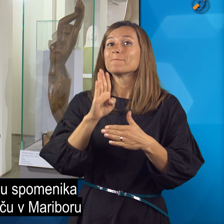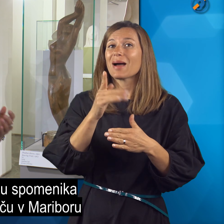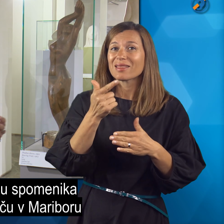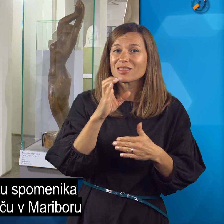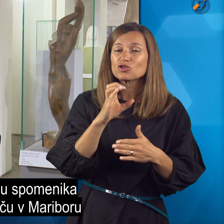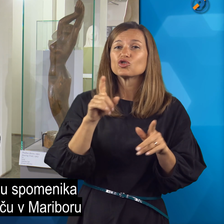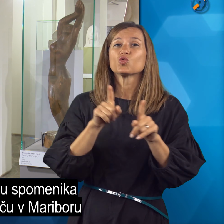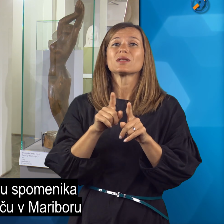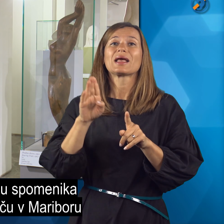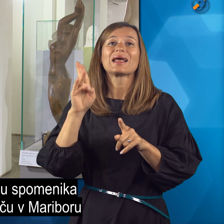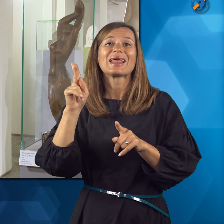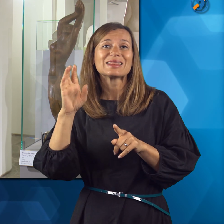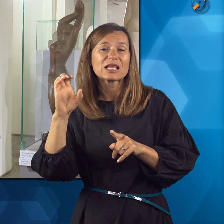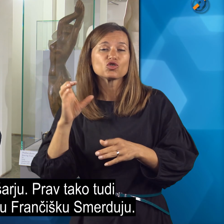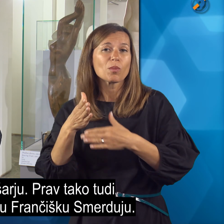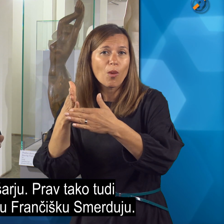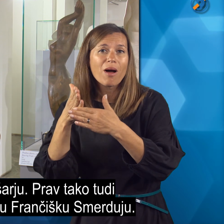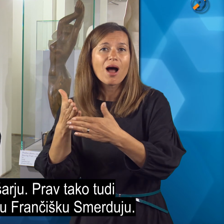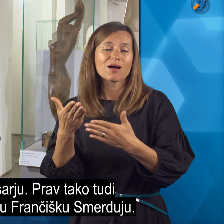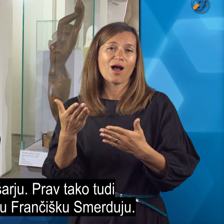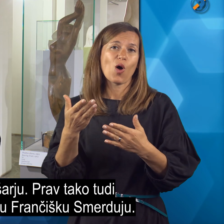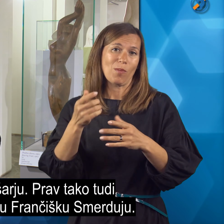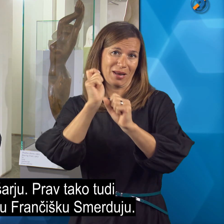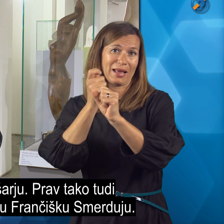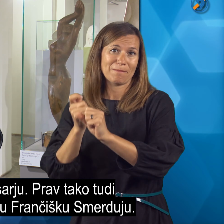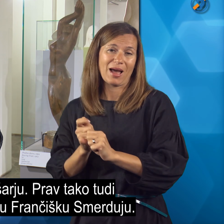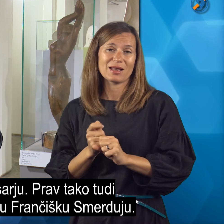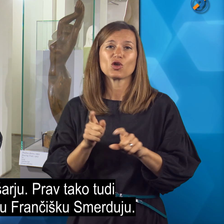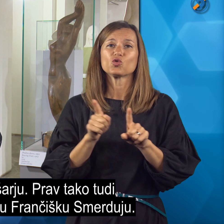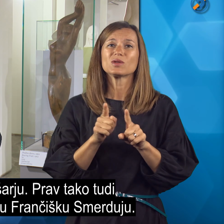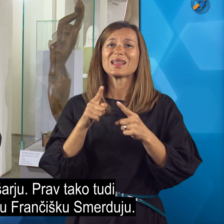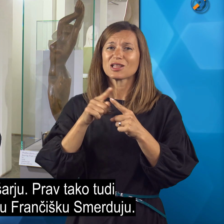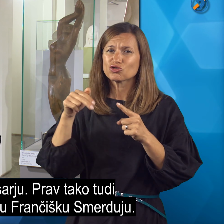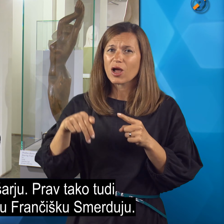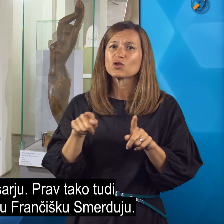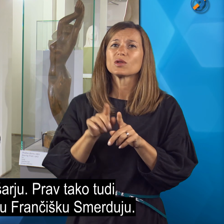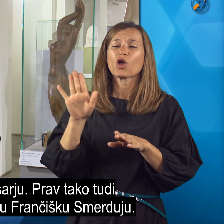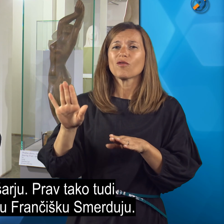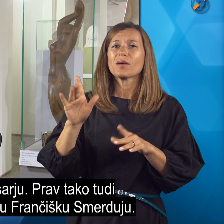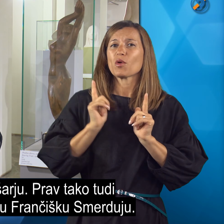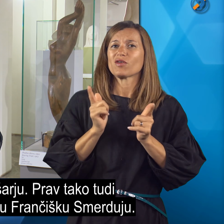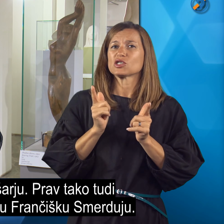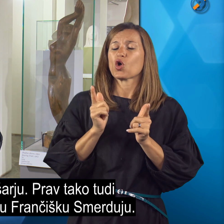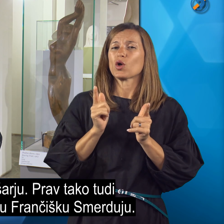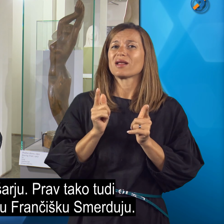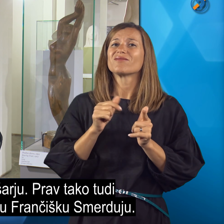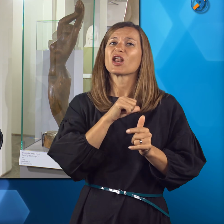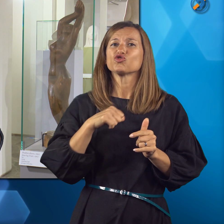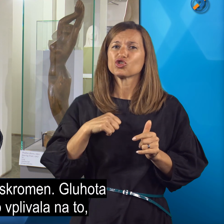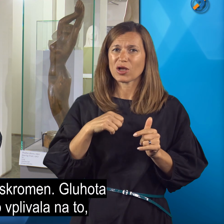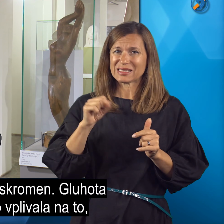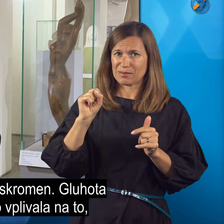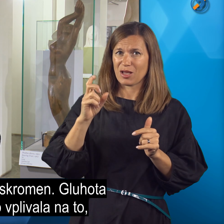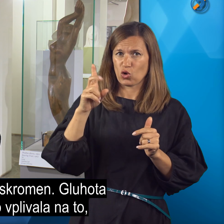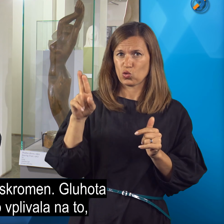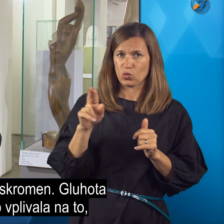spomenika Borisu Kidriču v Mariboru, pa tudi Dragu Tršarju. prav tako tudi njegovemu profesorju Frančišku Smrduju.